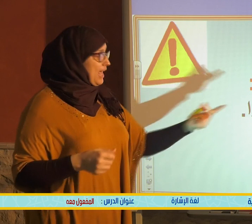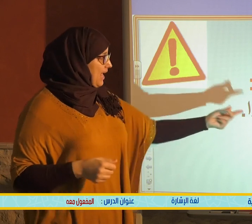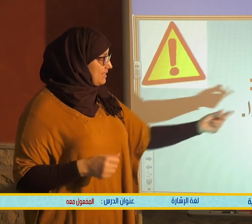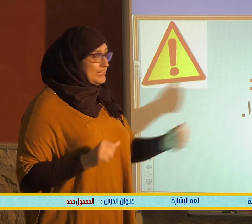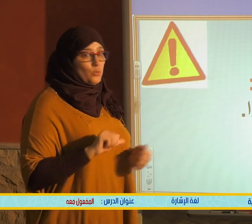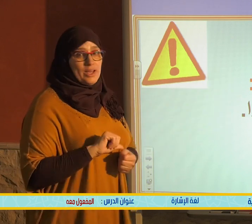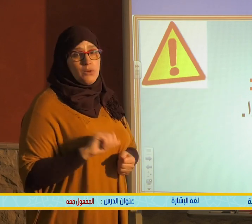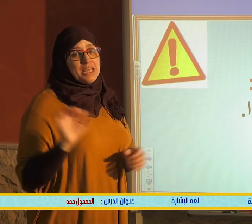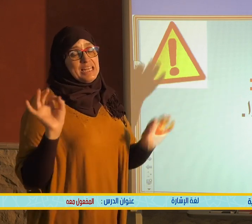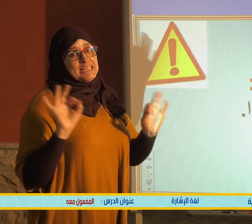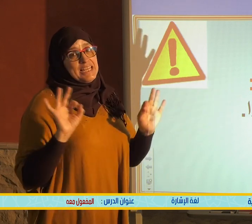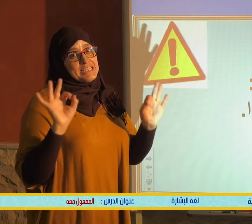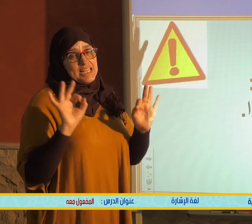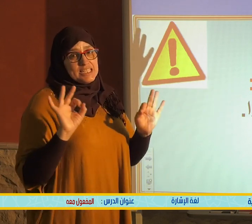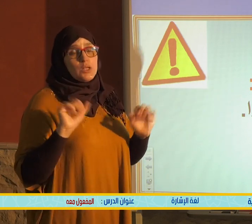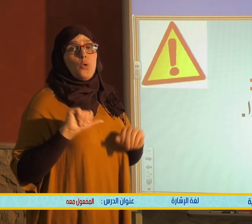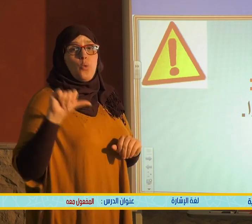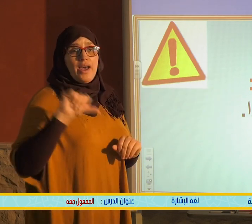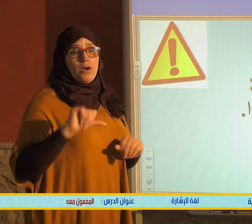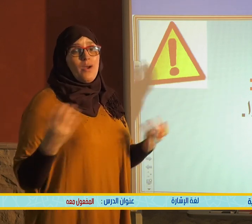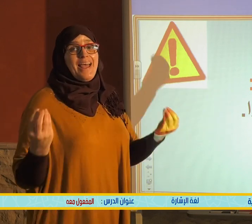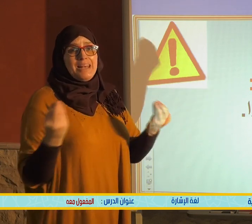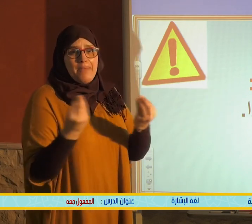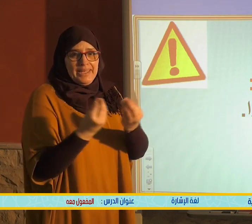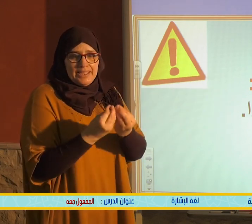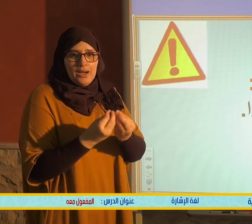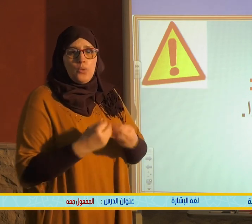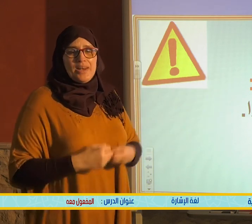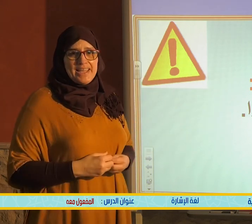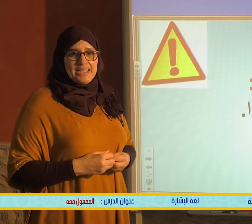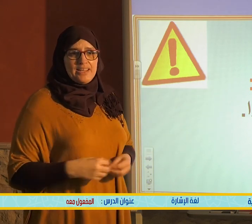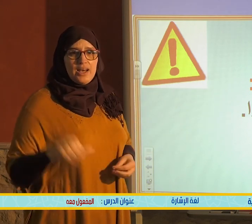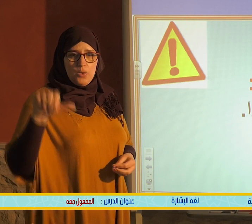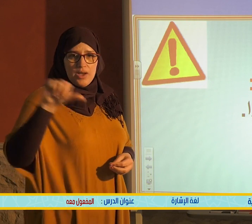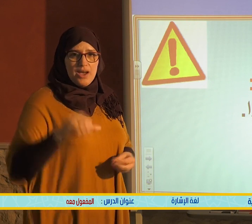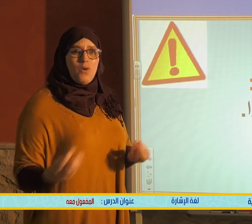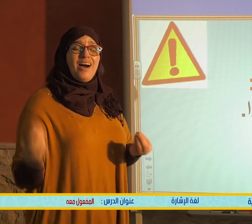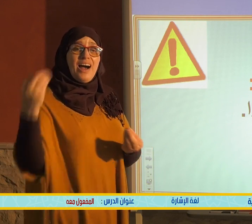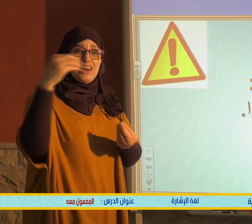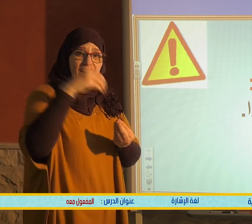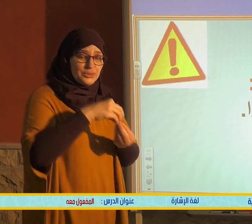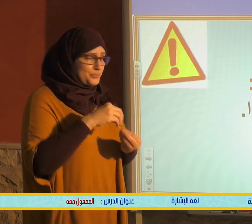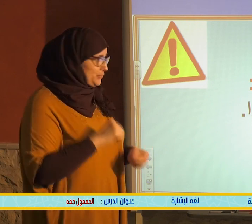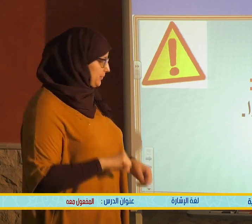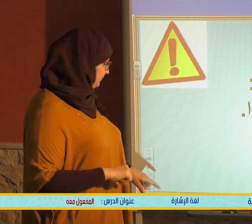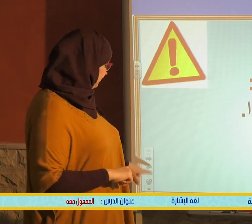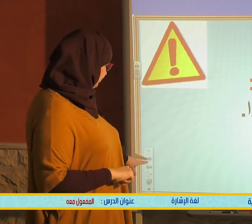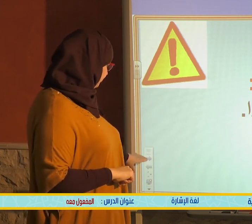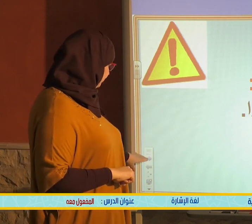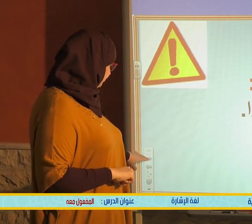هذه الواو ليست واو المعية ولكنها واو العطف.